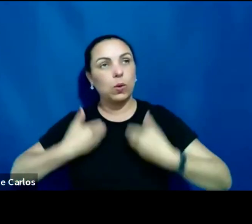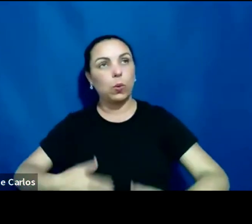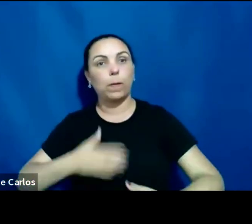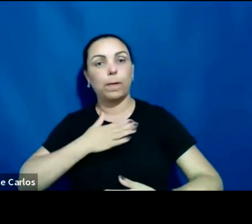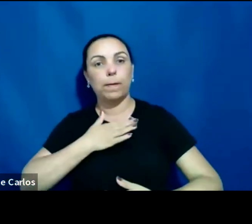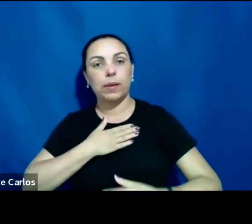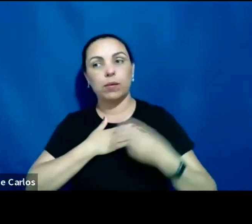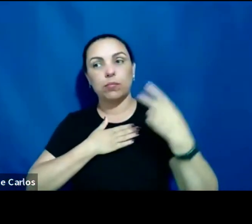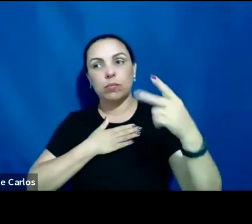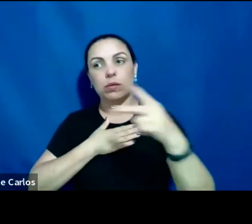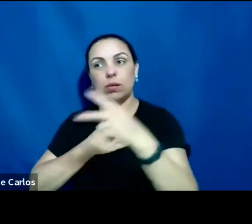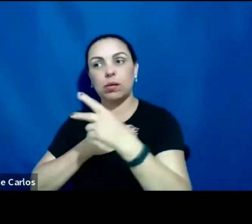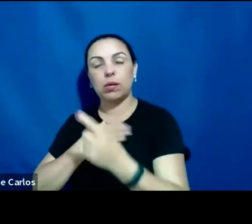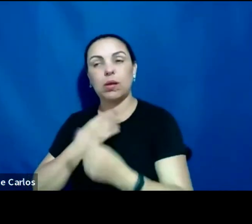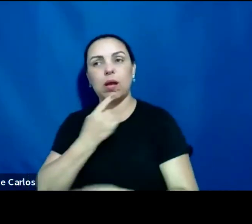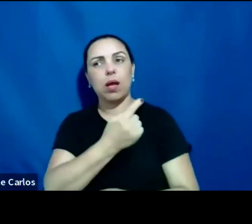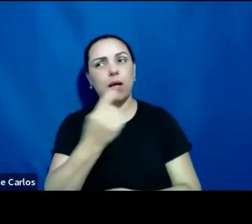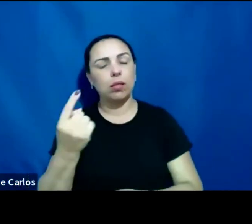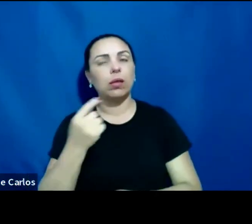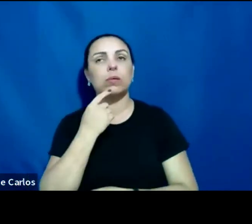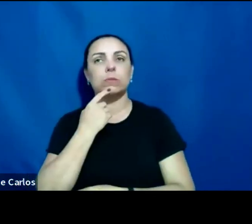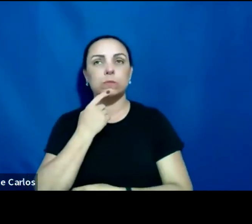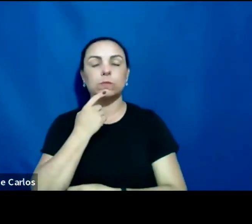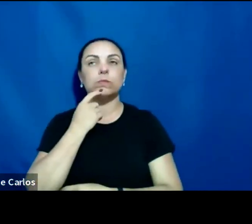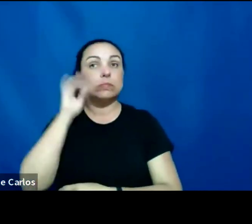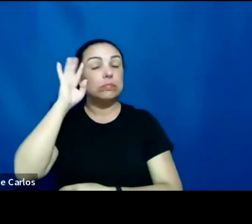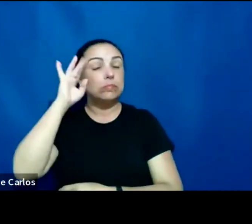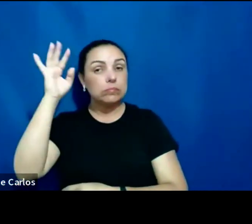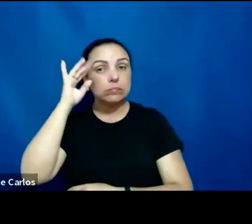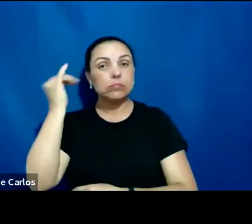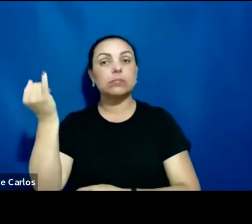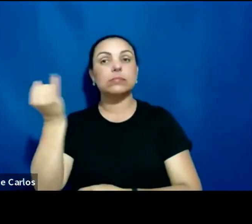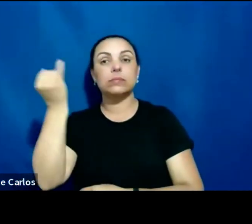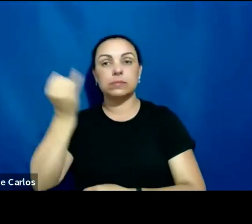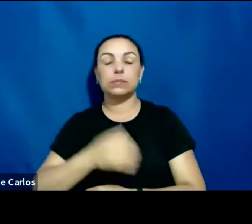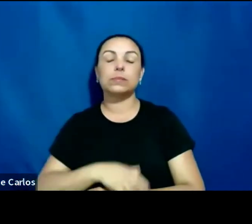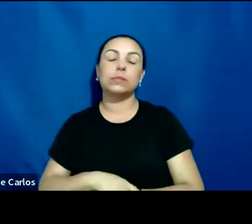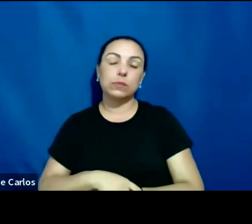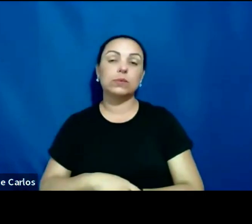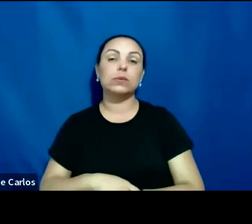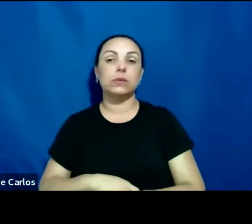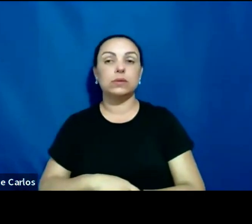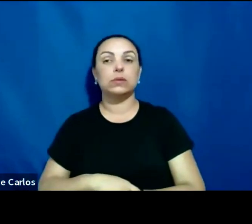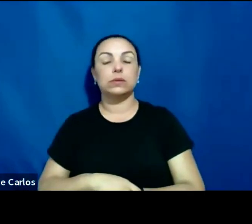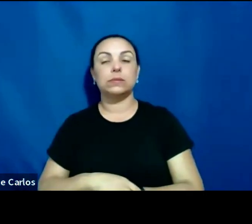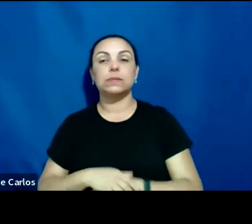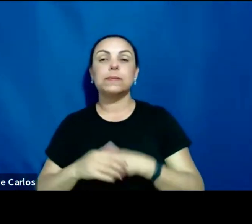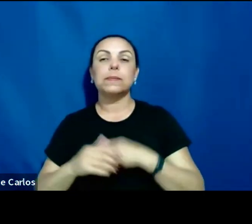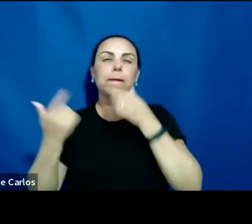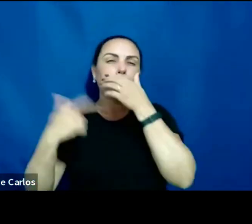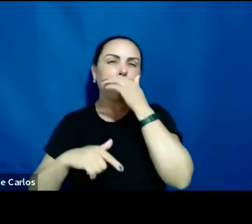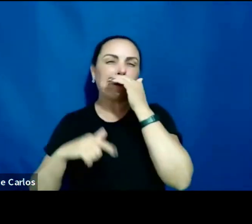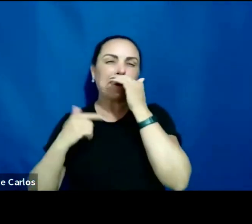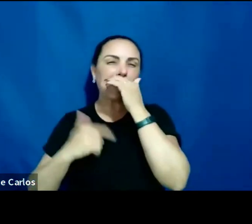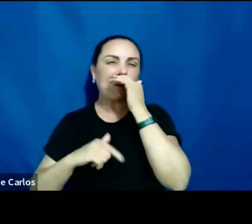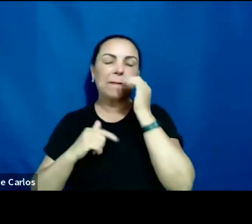coisa? Isso eu estou falando são fatores, tá, gente? Que contribuem para você desencadear uma trombose. Um outro fator muito importante são exames de